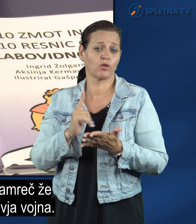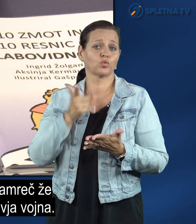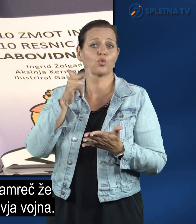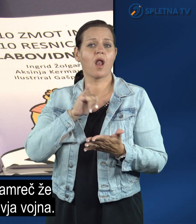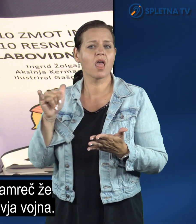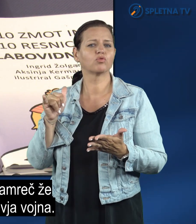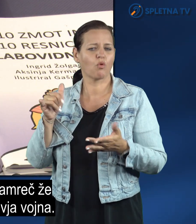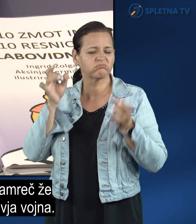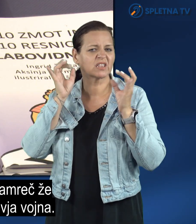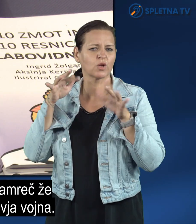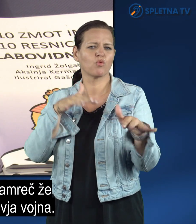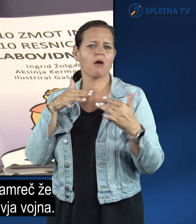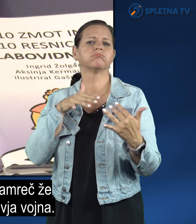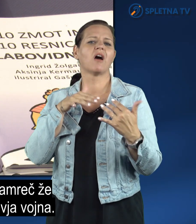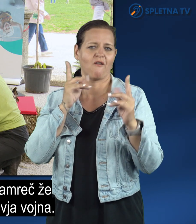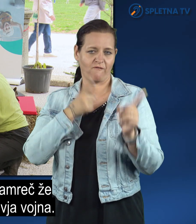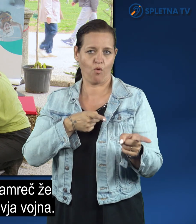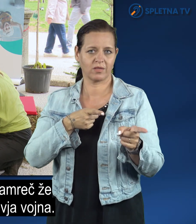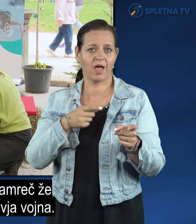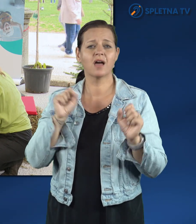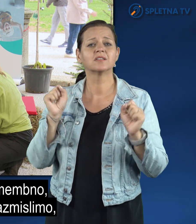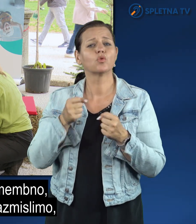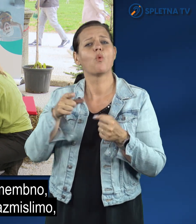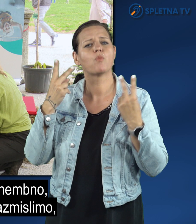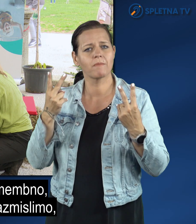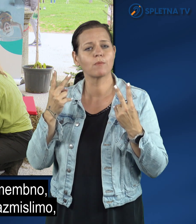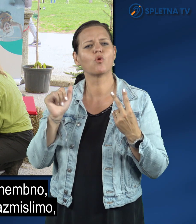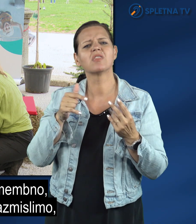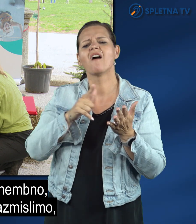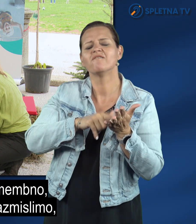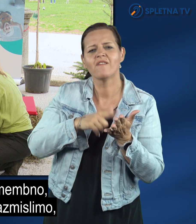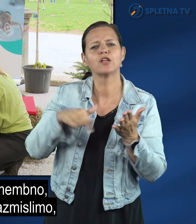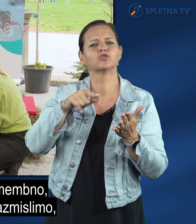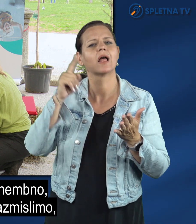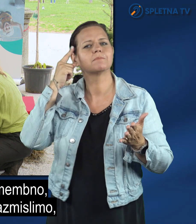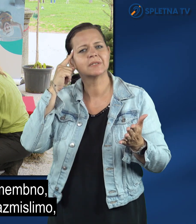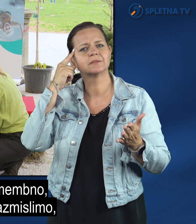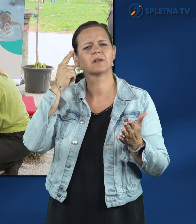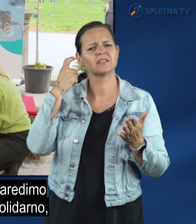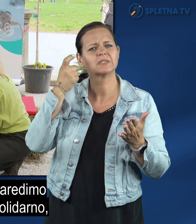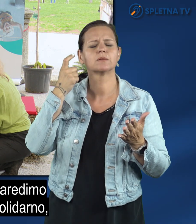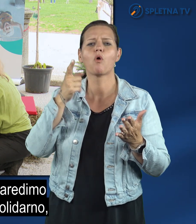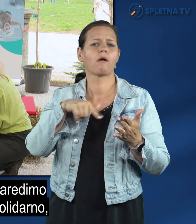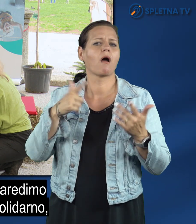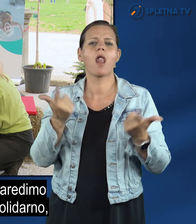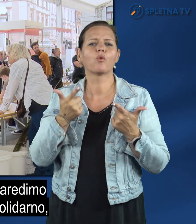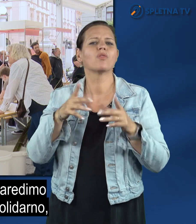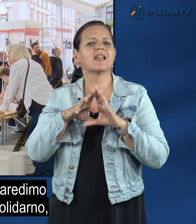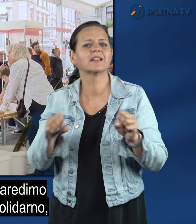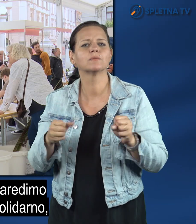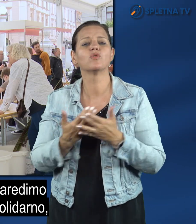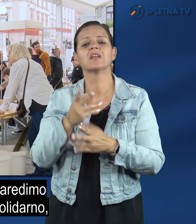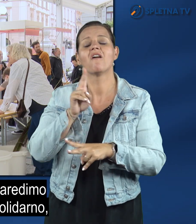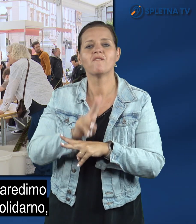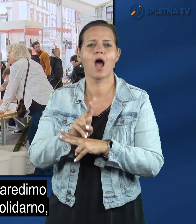namreč že drugo leto divja vojna. Zato je pomembno, da večkrat razmislimo, kaj lahko naredimo za